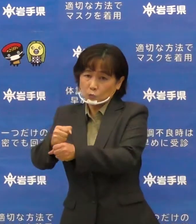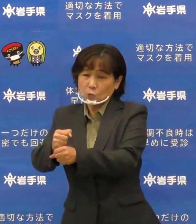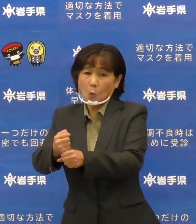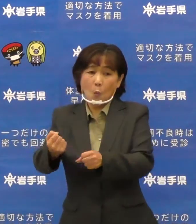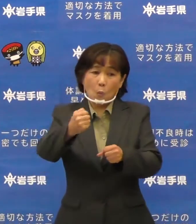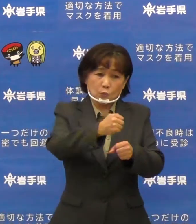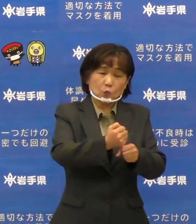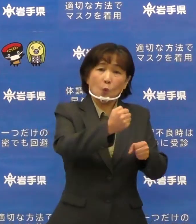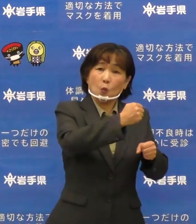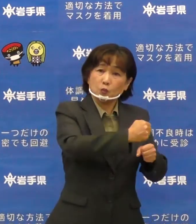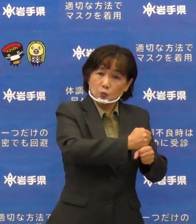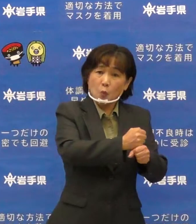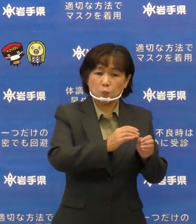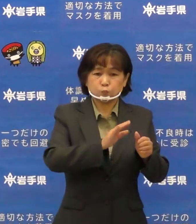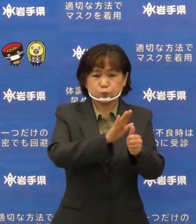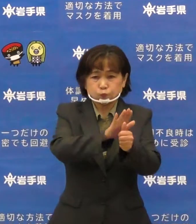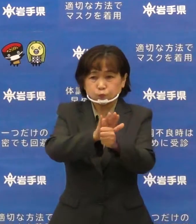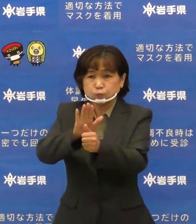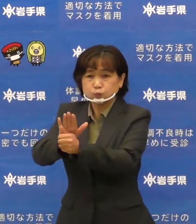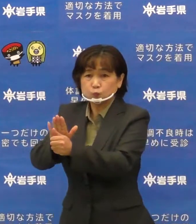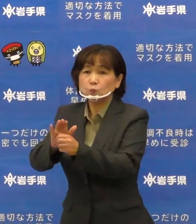きますし、